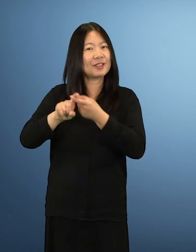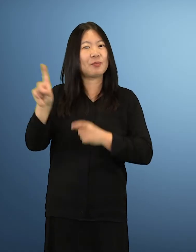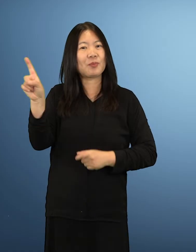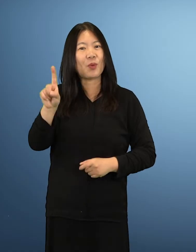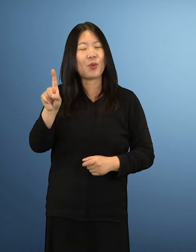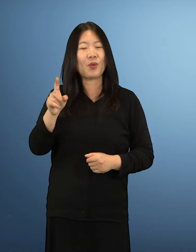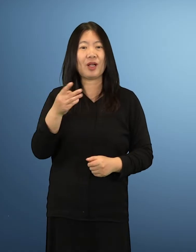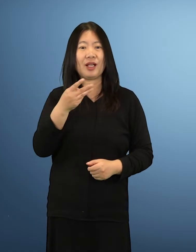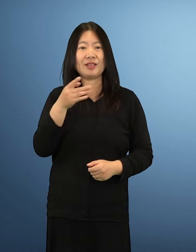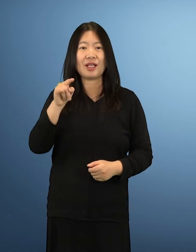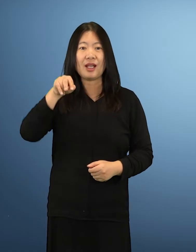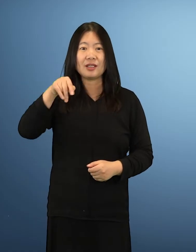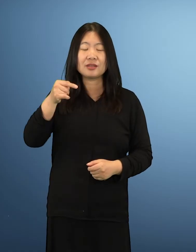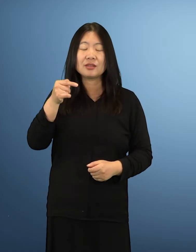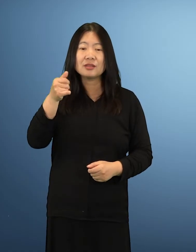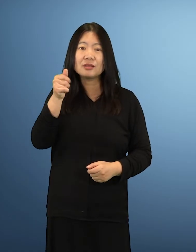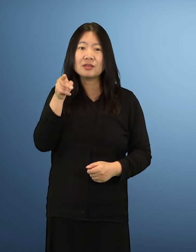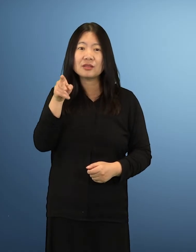테스형